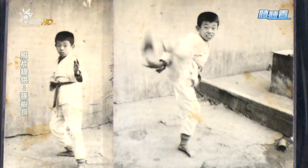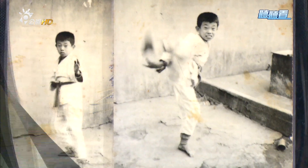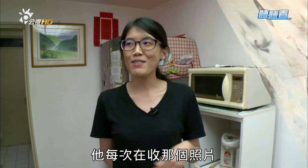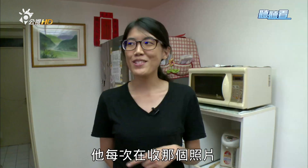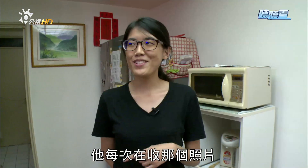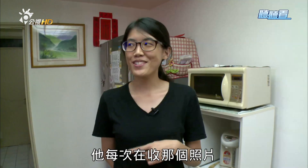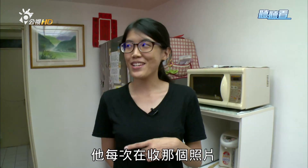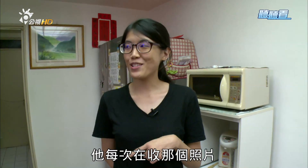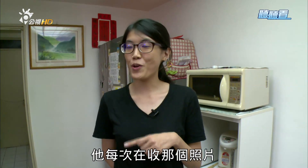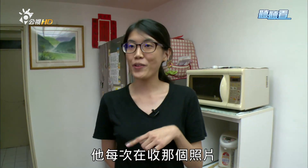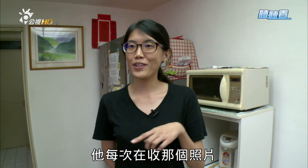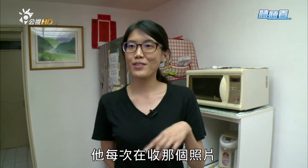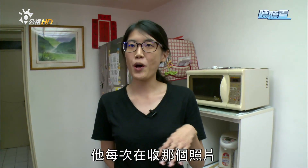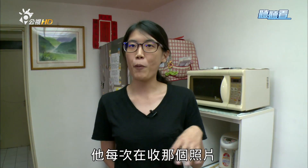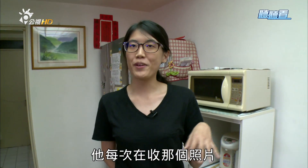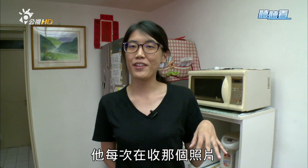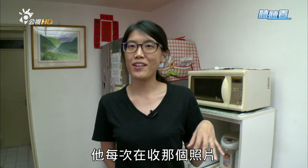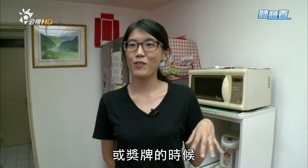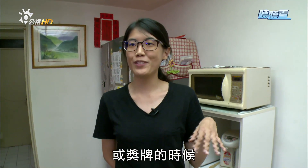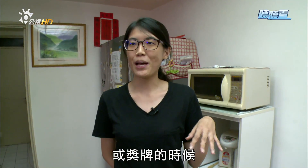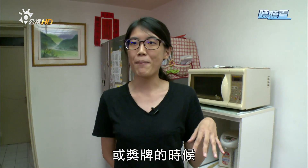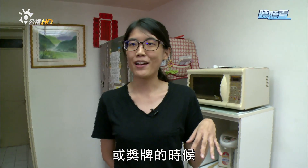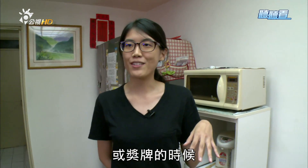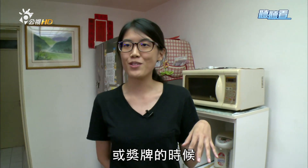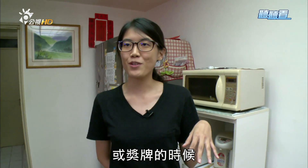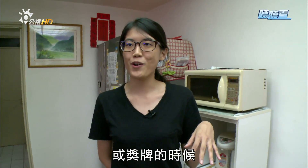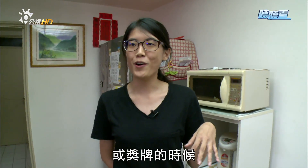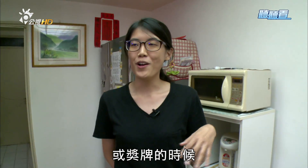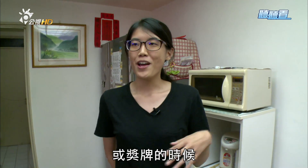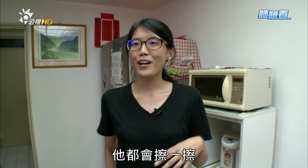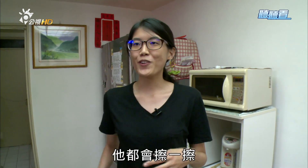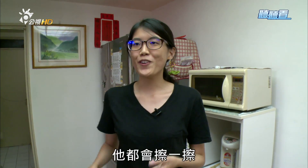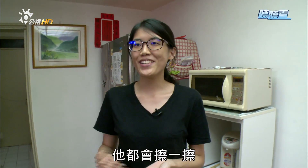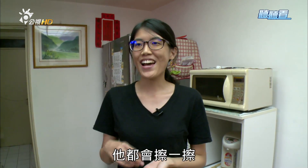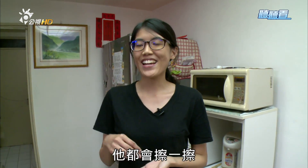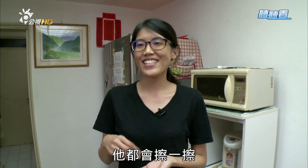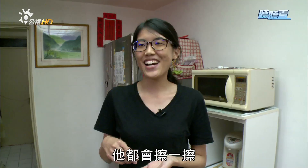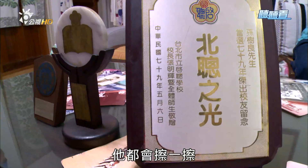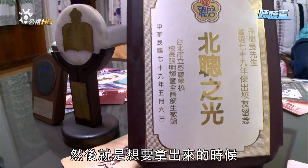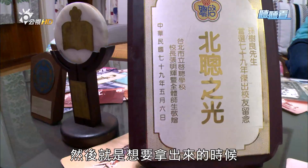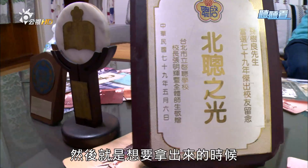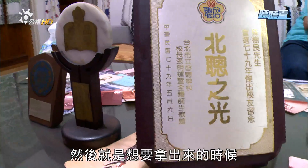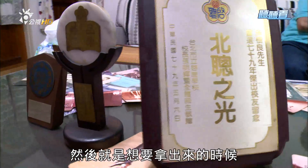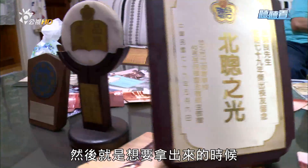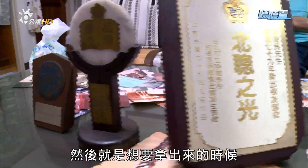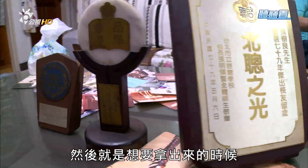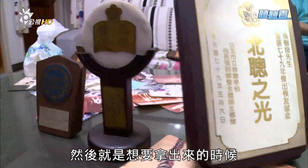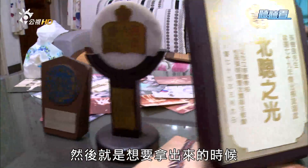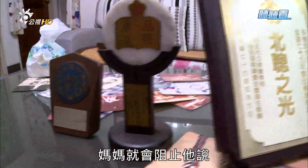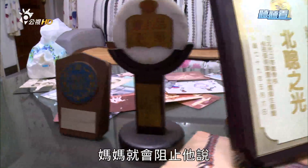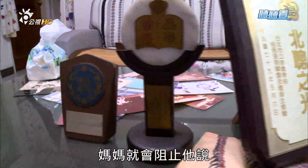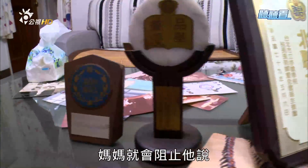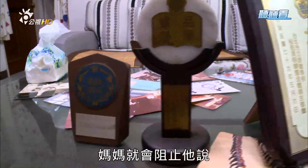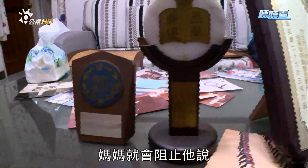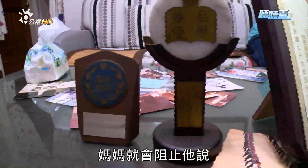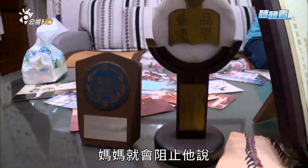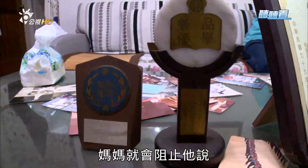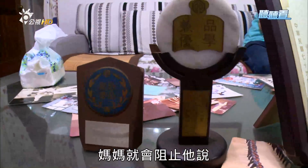他每次在收那个照片啊或奖牌的时候，他都会擦一擦，然后就是想要拿出来的时候，妈妈就会阻止他